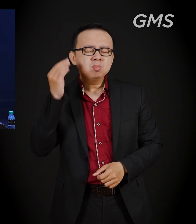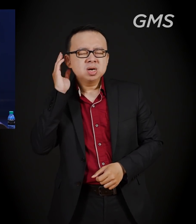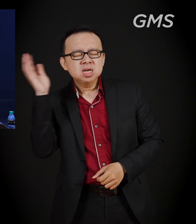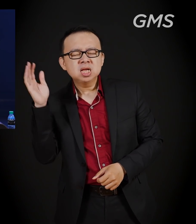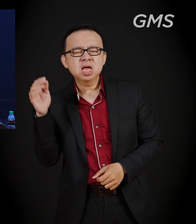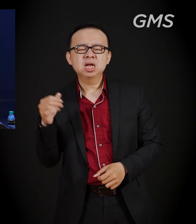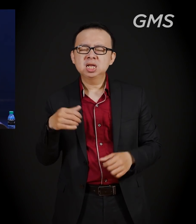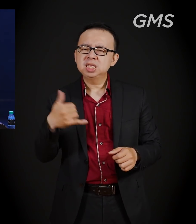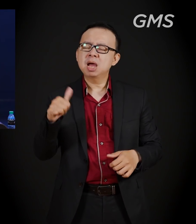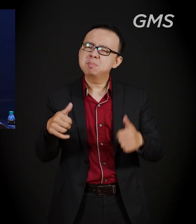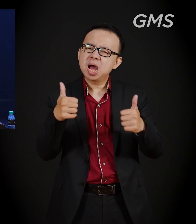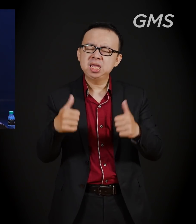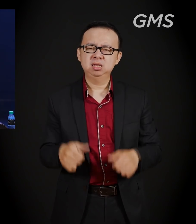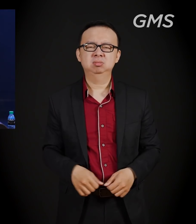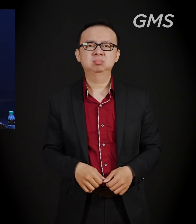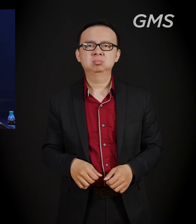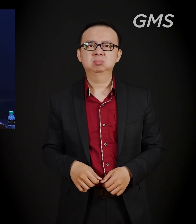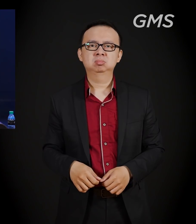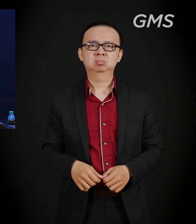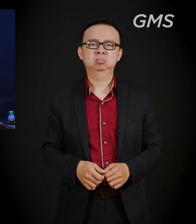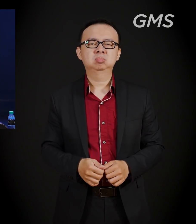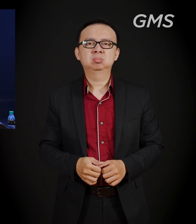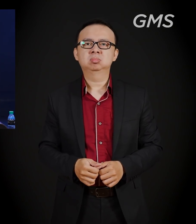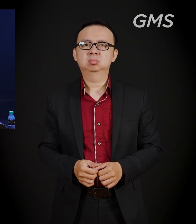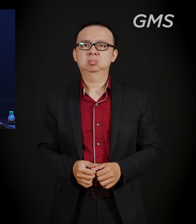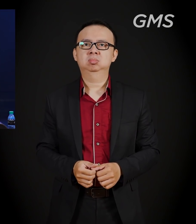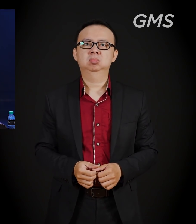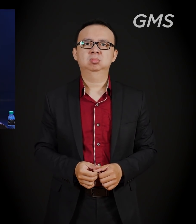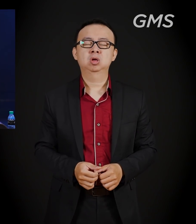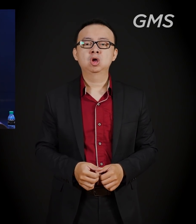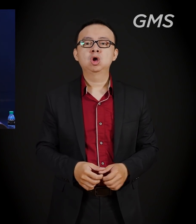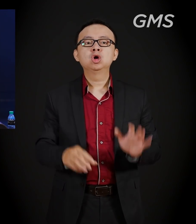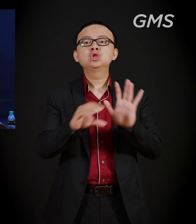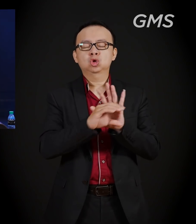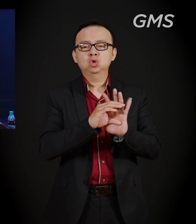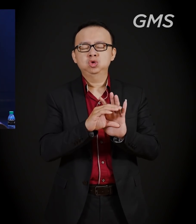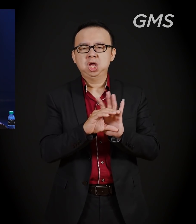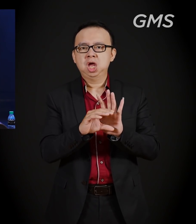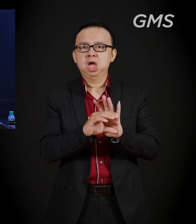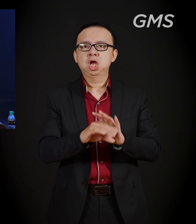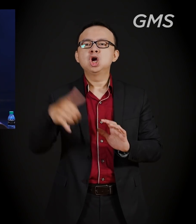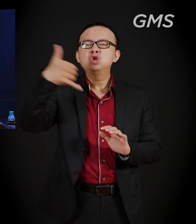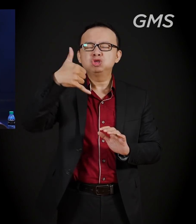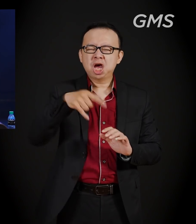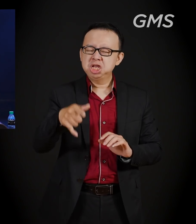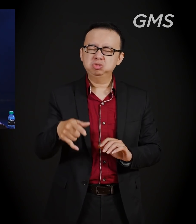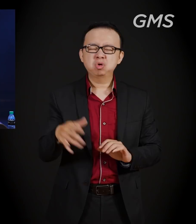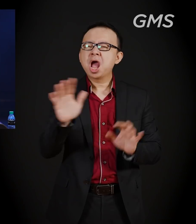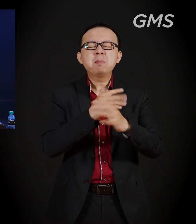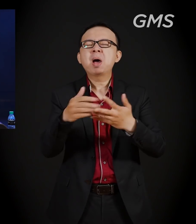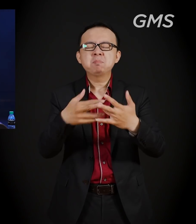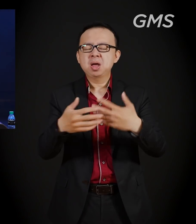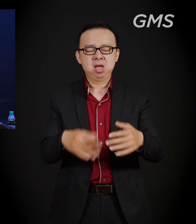dengar. Mereka mau mendengar. Berzinah itu wajar. Mereka mau